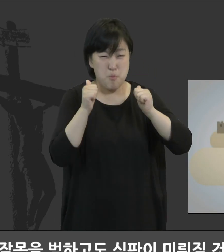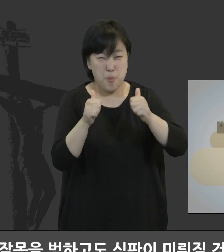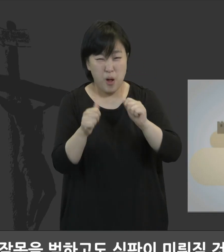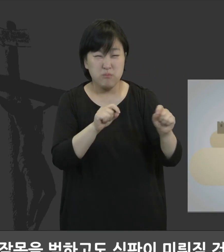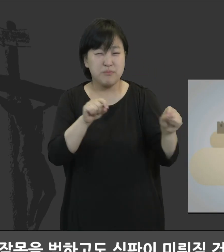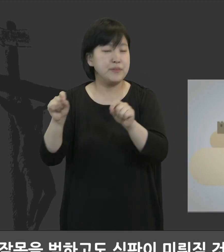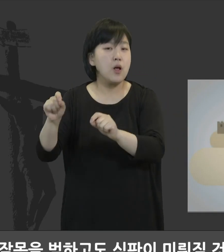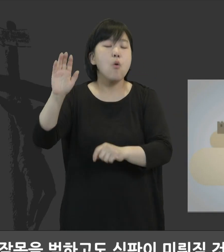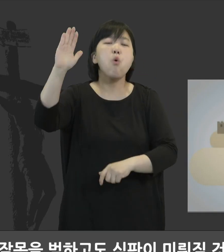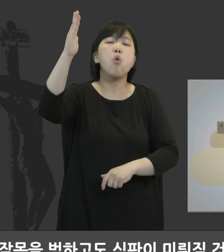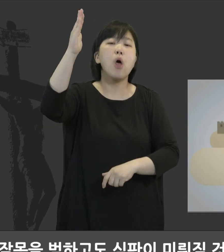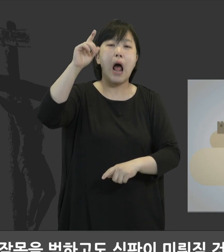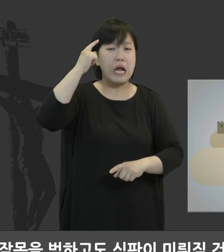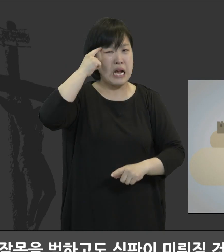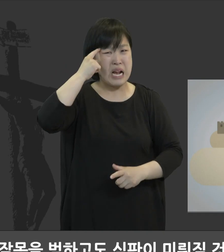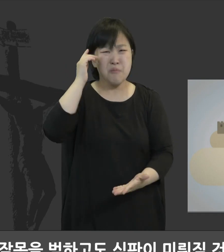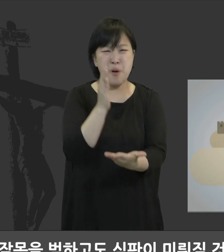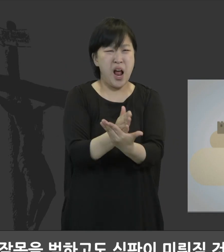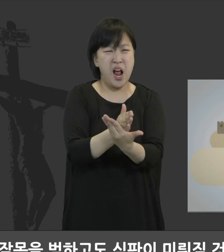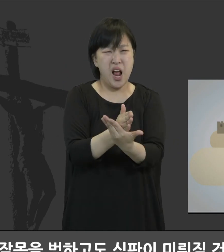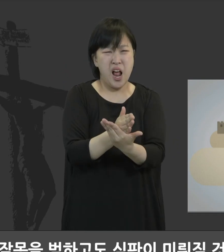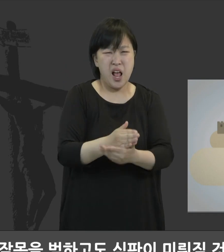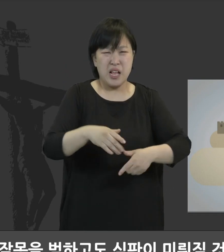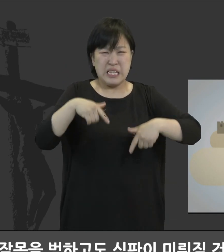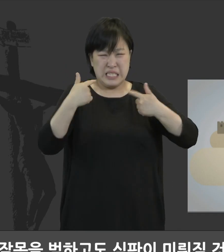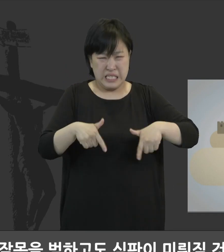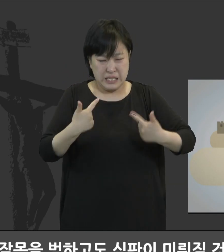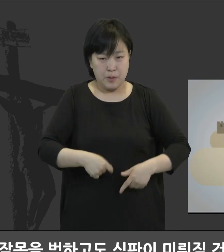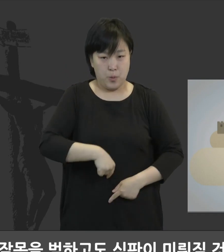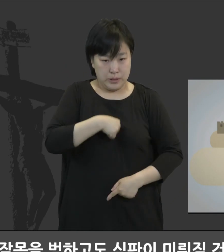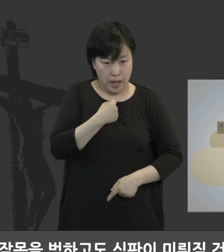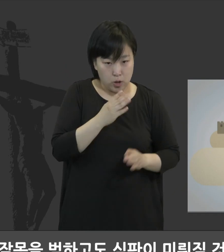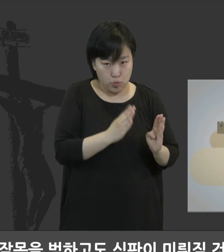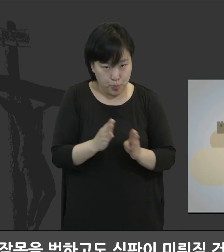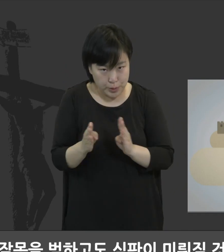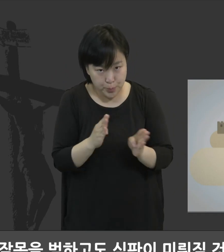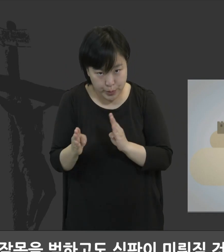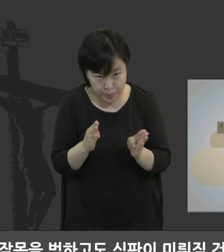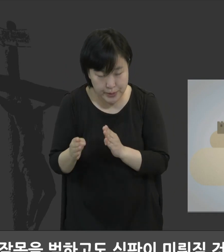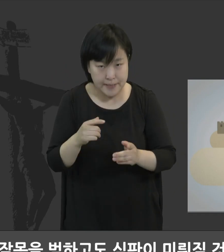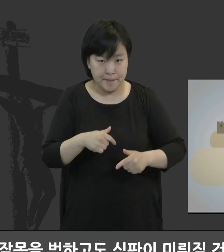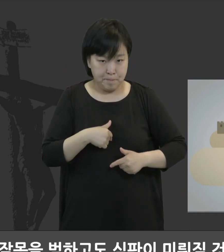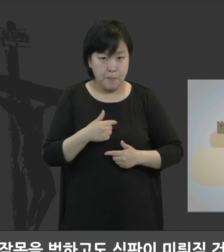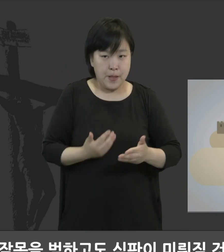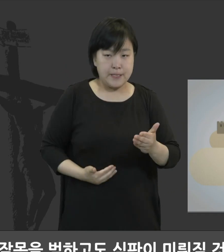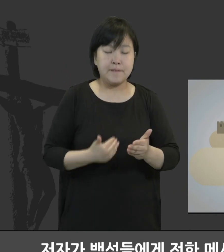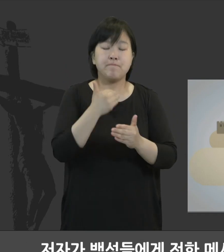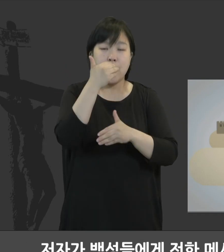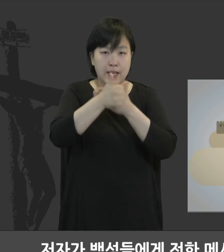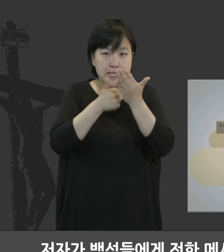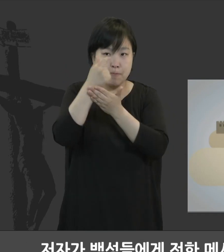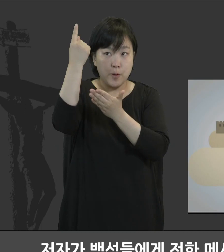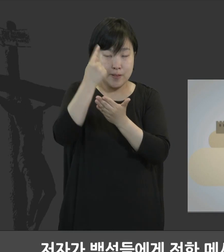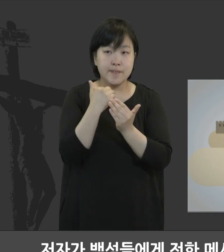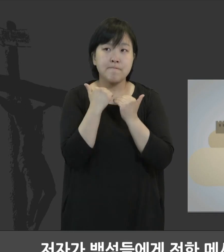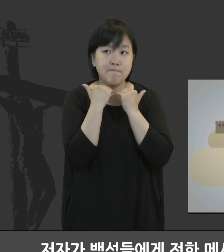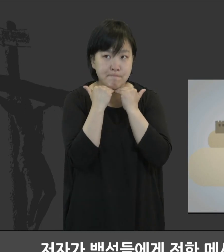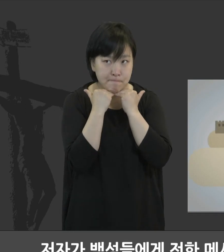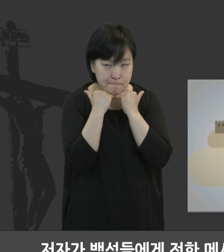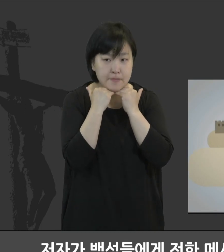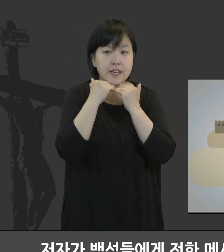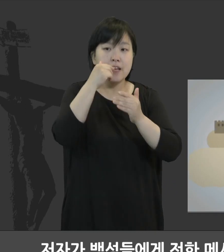말고 항상 스스로 겸비하여 하나님의 얼굴을 찾으라는 것이죠. 저자가 백성들에게